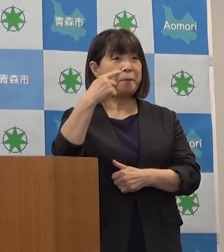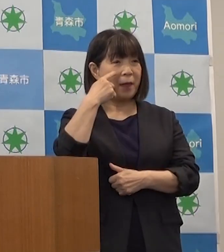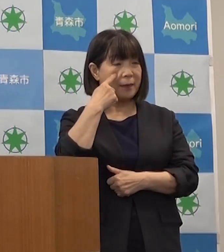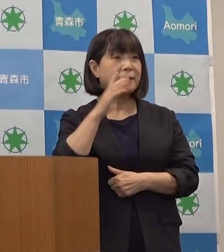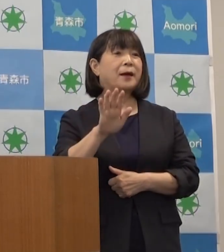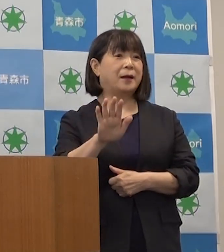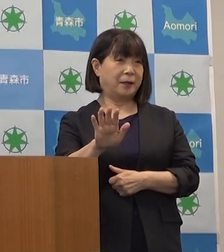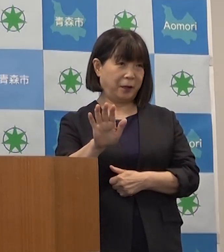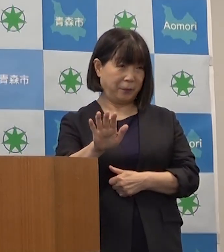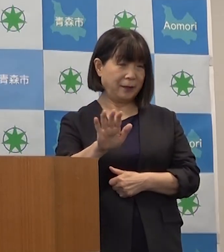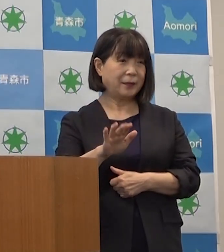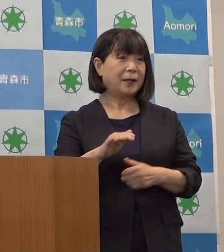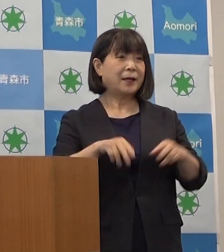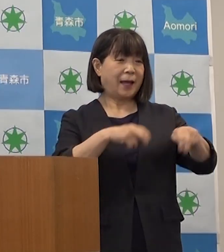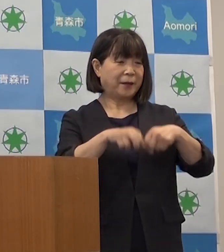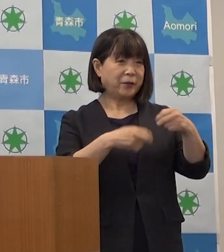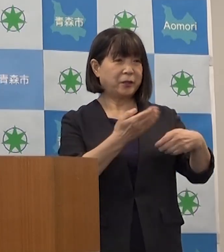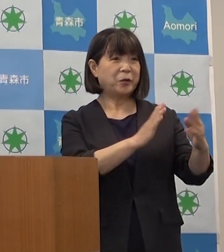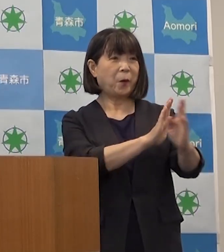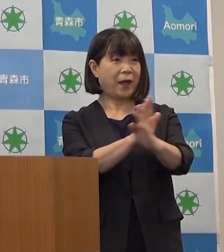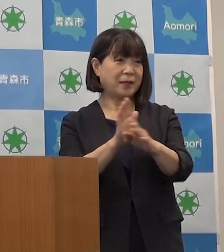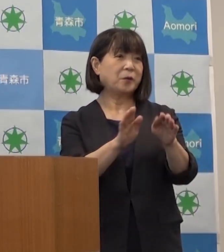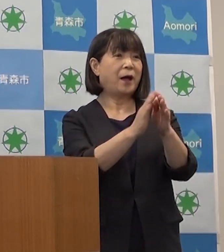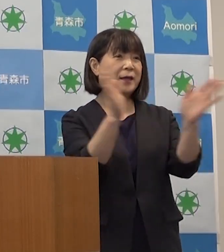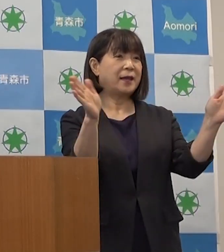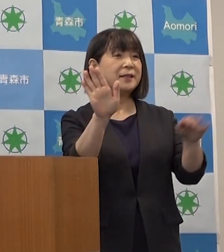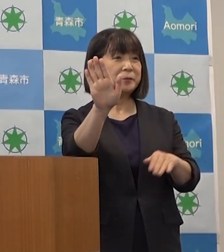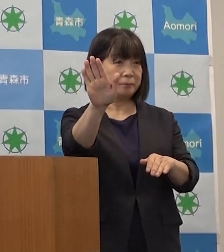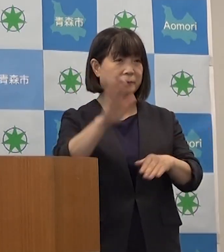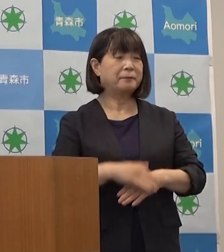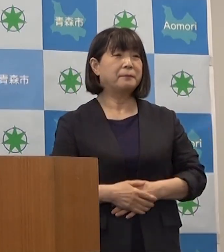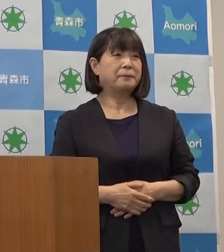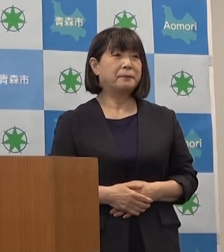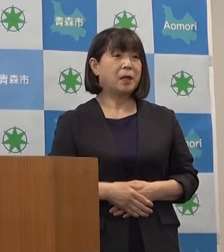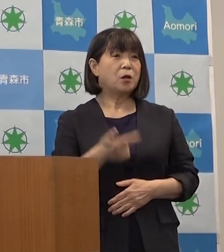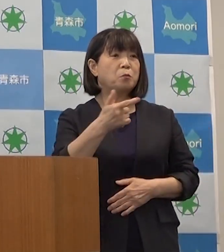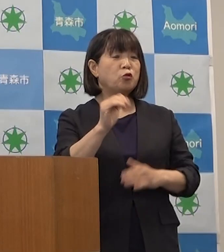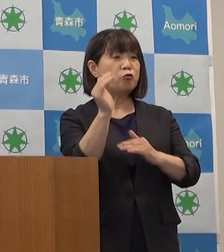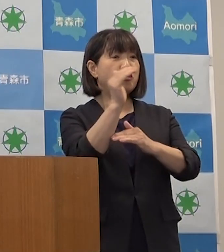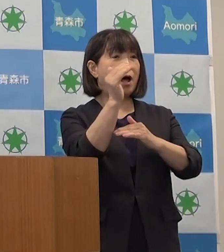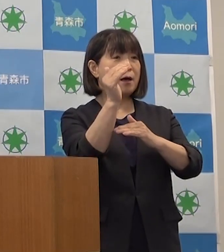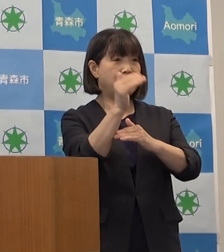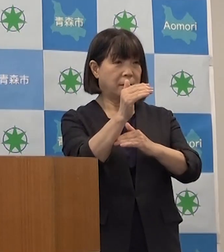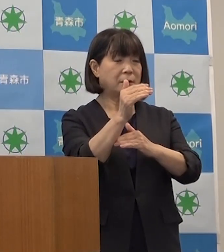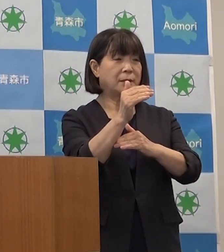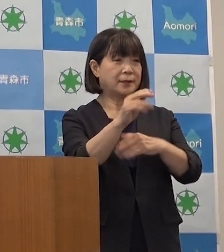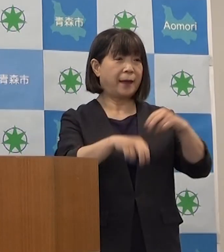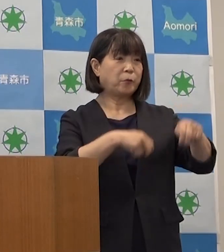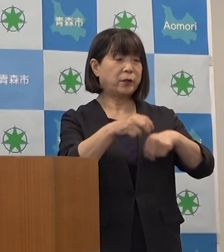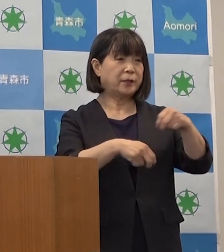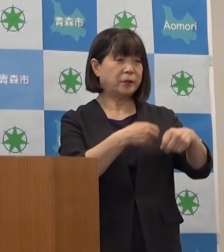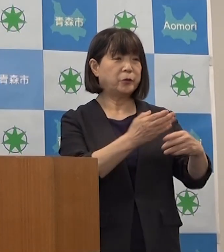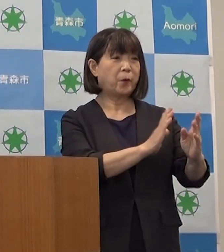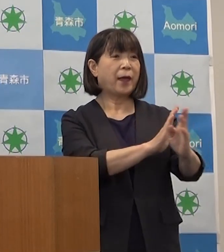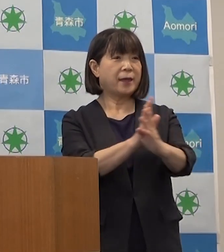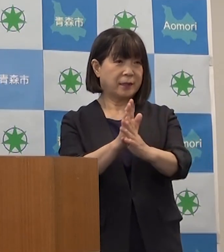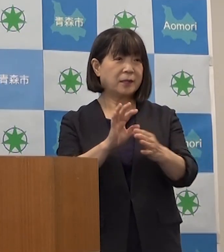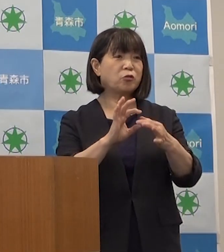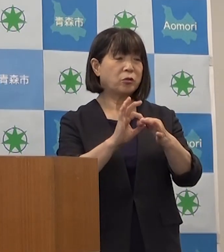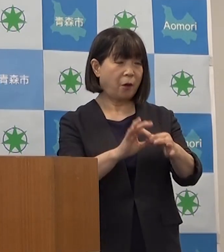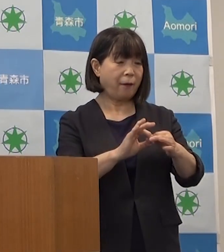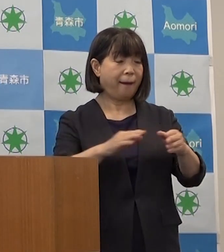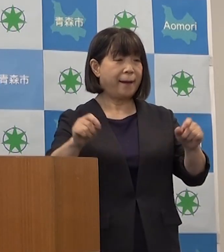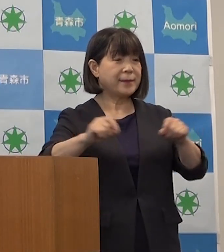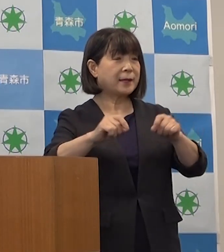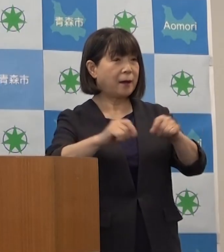イクルロゲーミングを開催いたします。陸奥湾サイクルロゲーミングは沿岸市